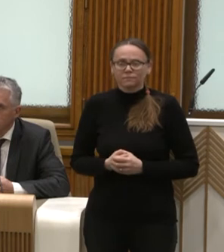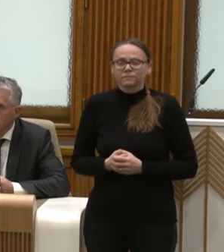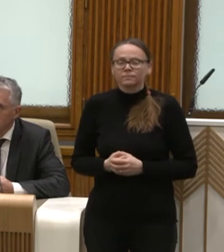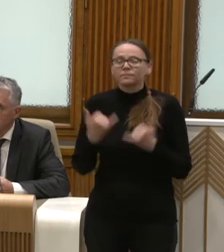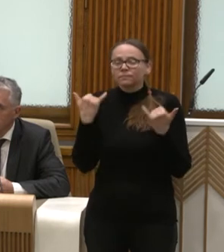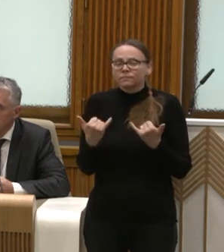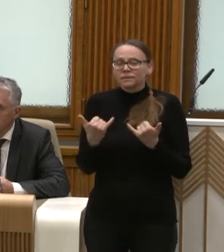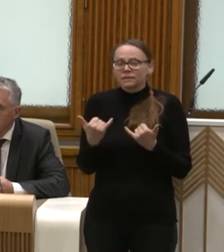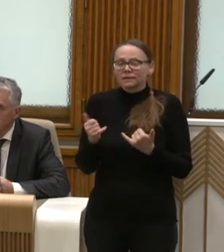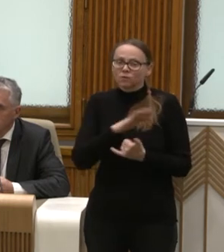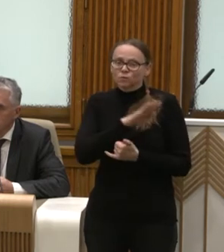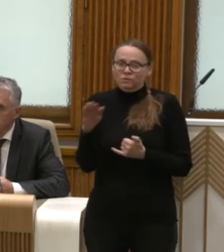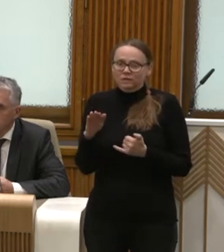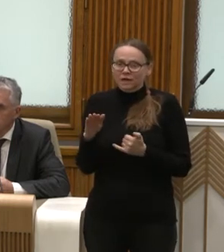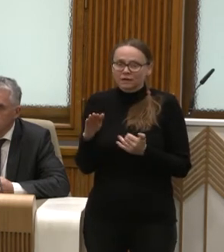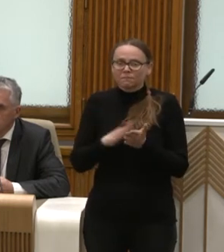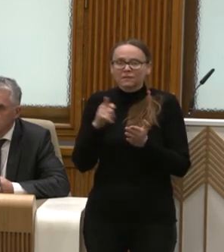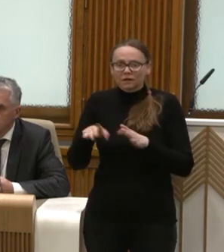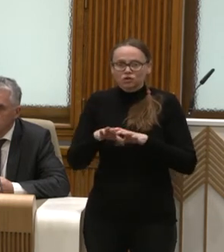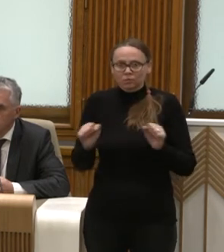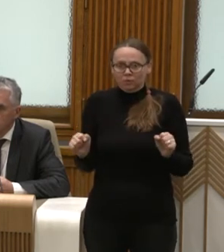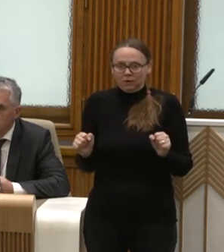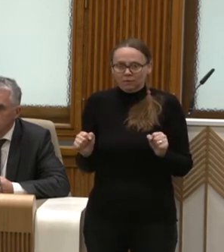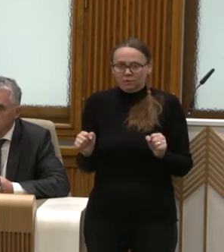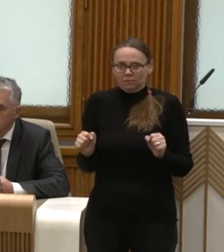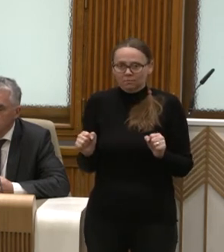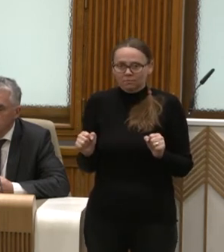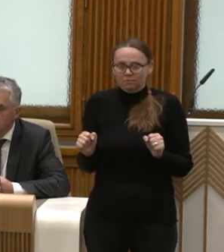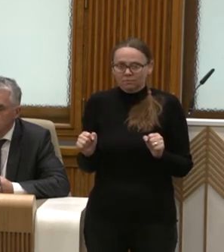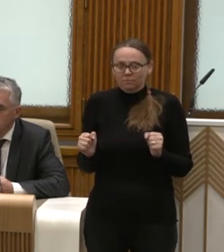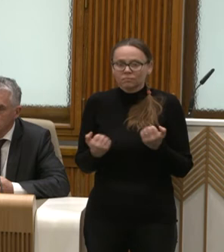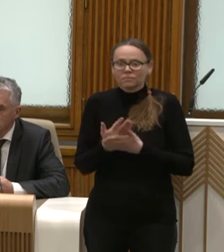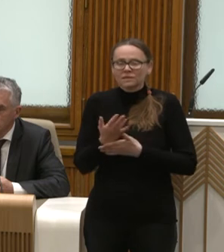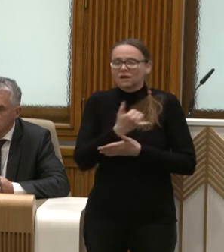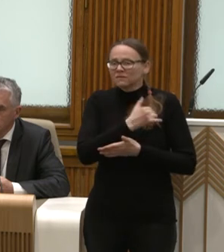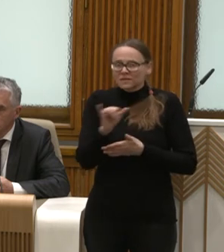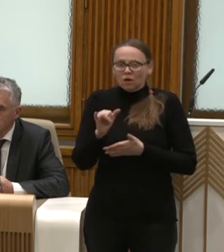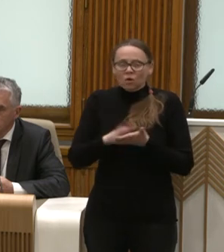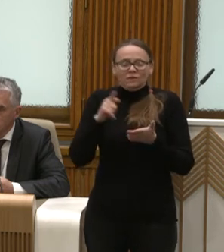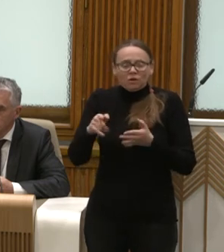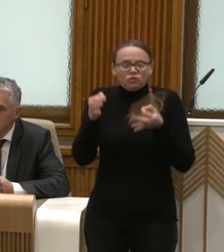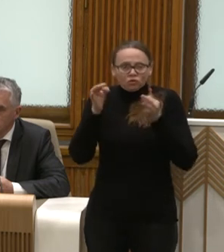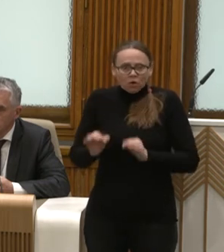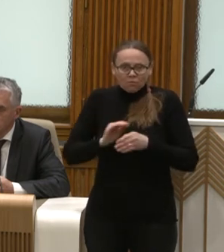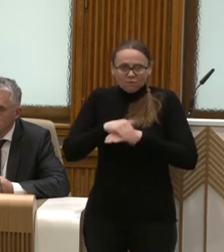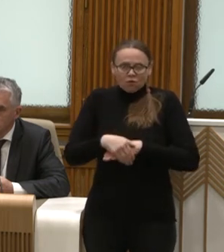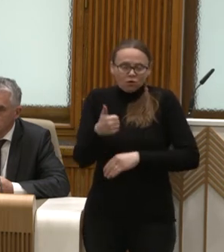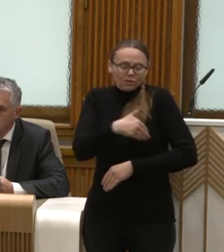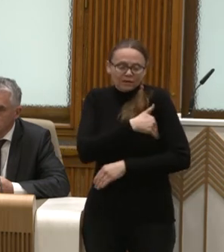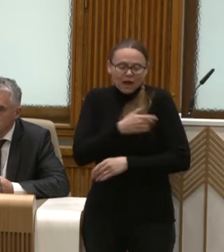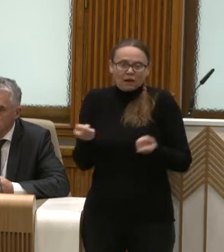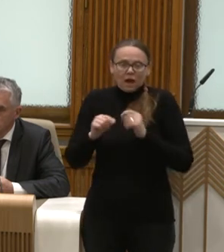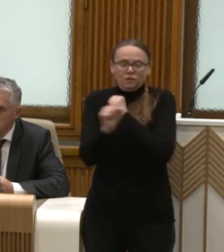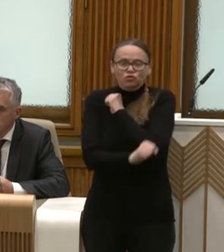Zdaj, z vsakim takim ukrepom, za vsako tako dobro voljo nekega dijaka ali študenta,